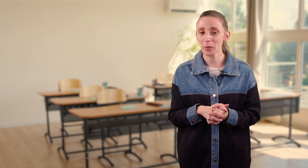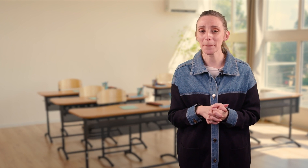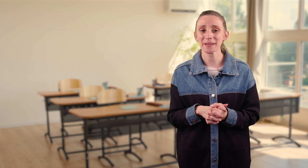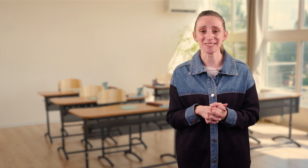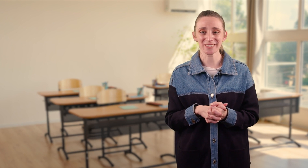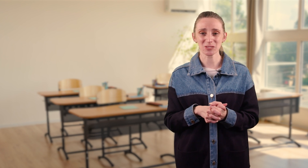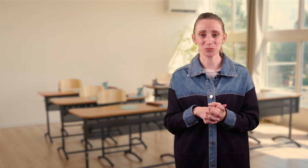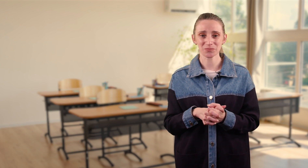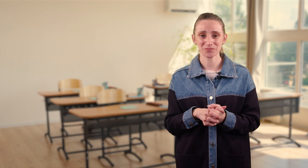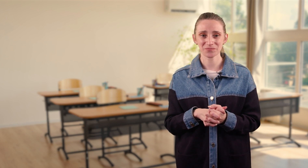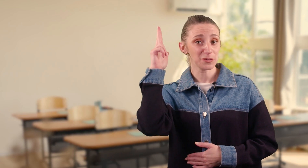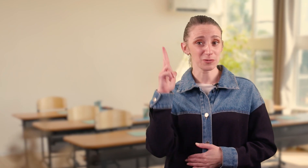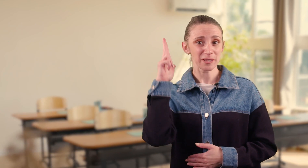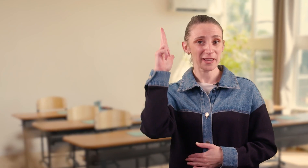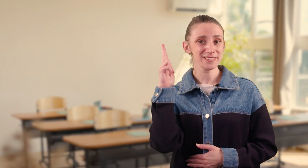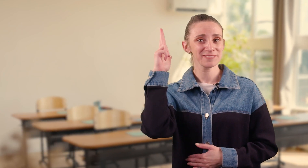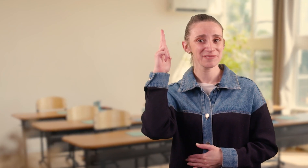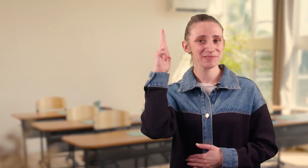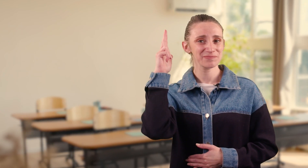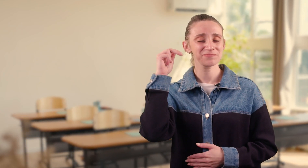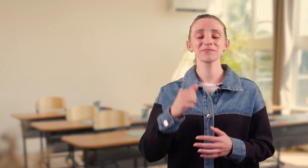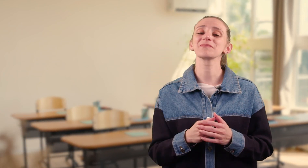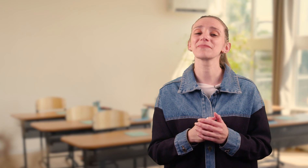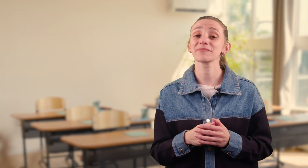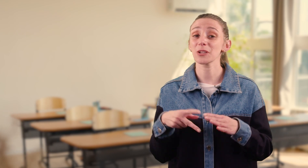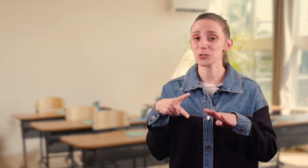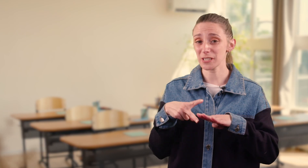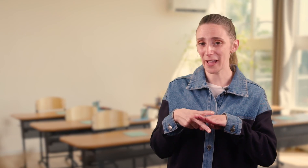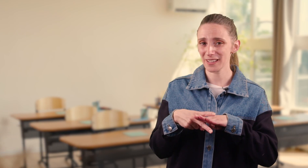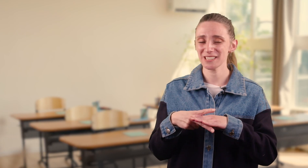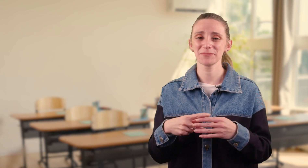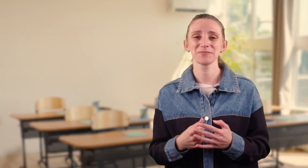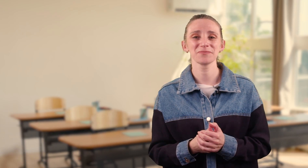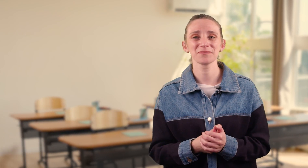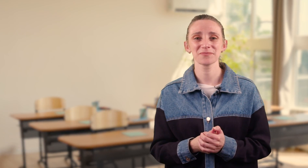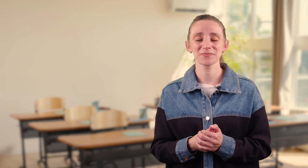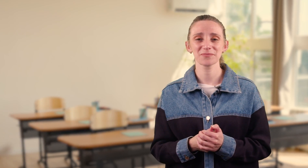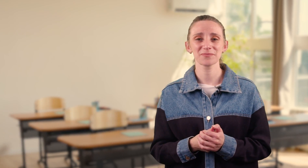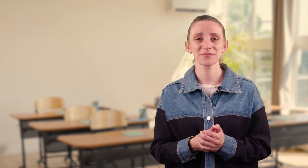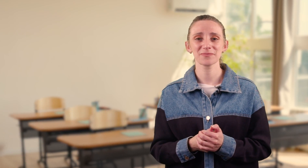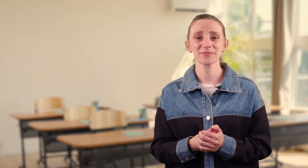ma présentation. Vous êtes prêts? Je démarre.